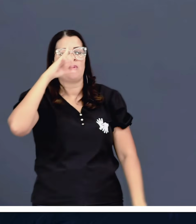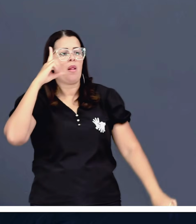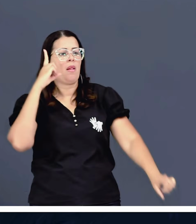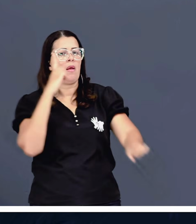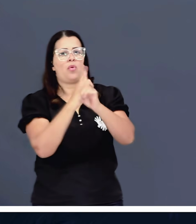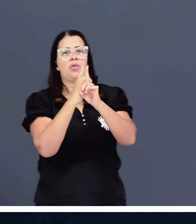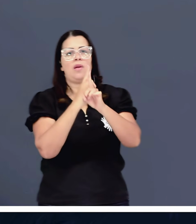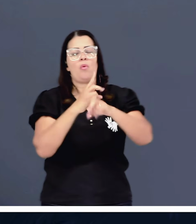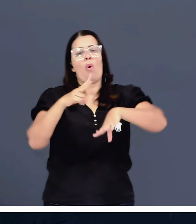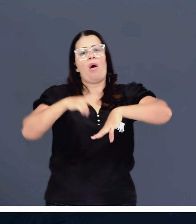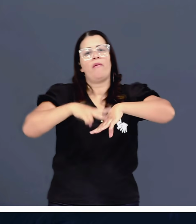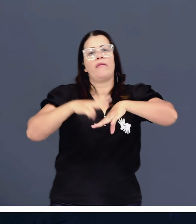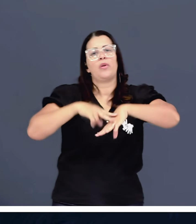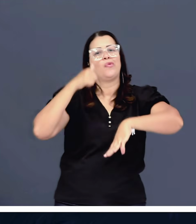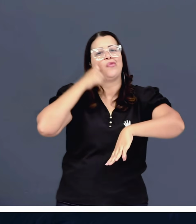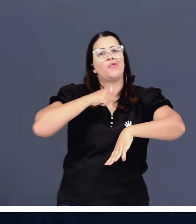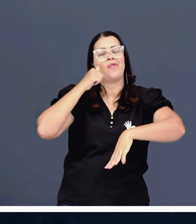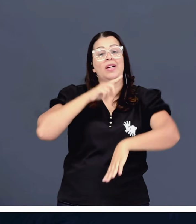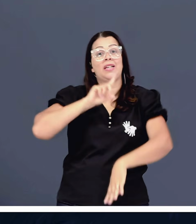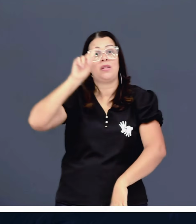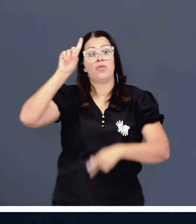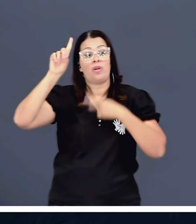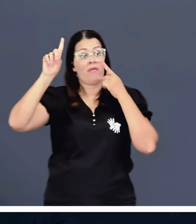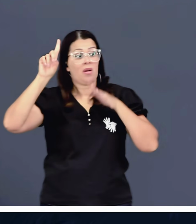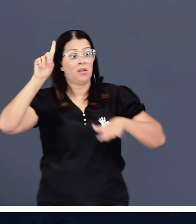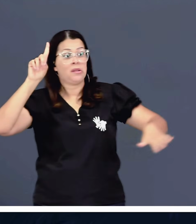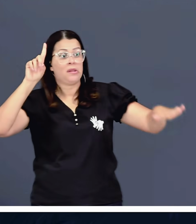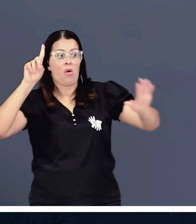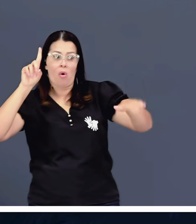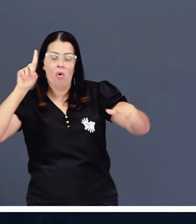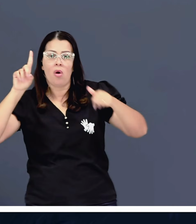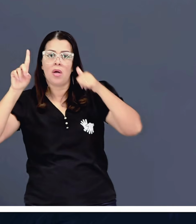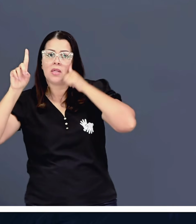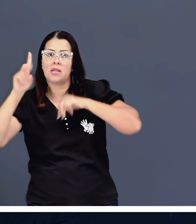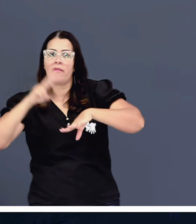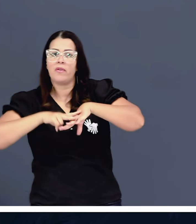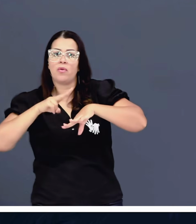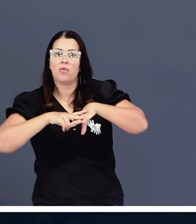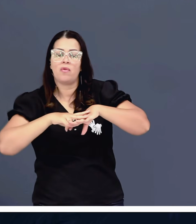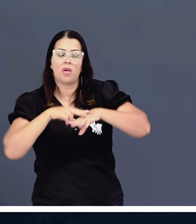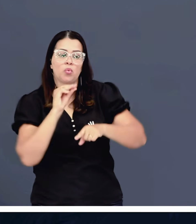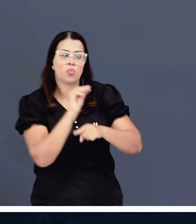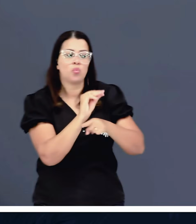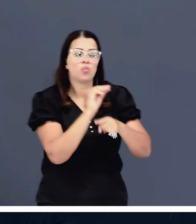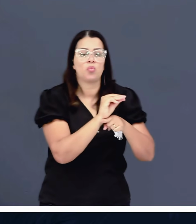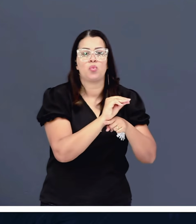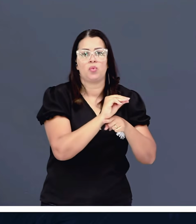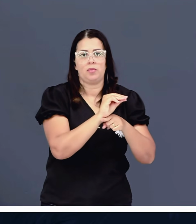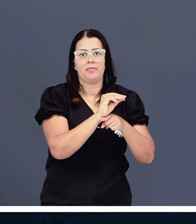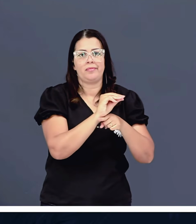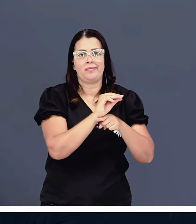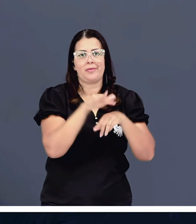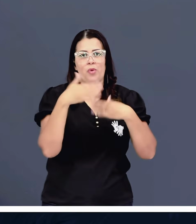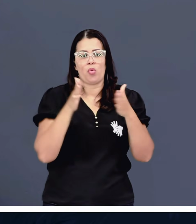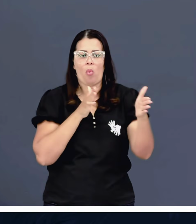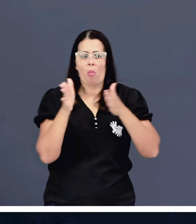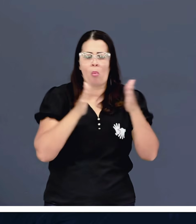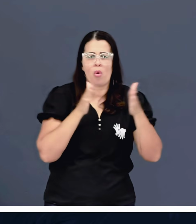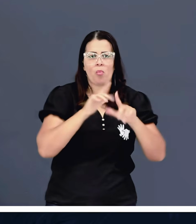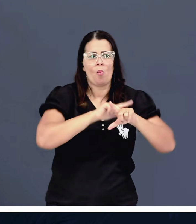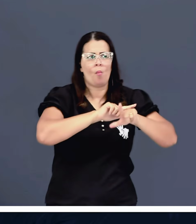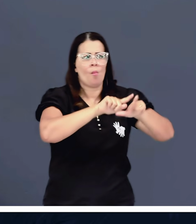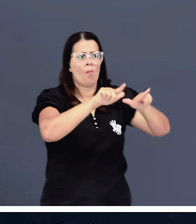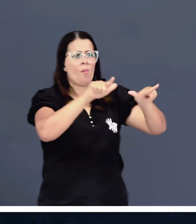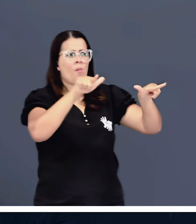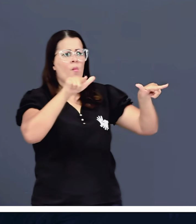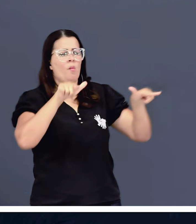com uma viúva, que Deus tinha dito a ele, essa viúva vai te sustentar. Enquanto durar essa escassez,